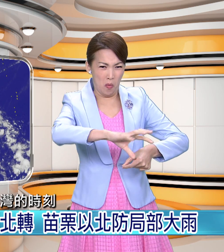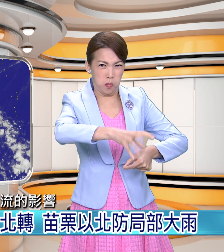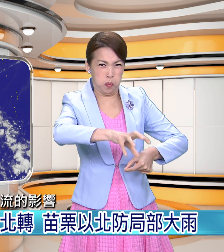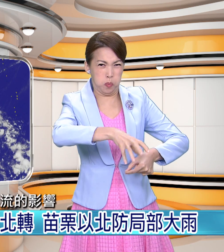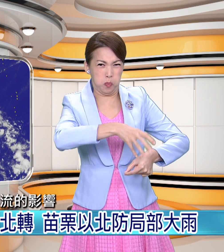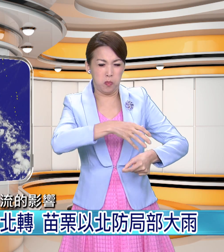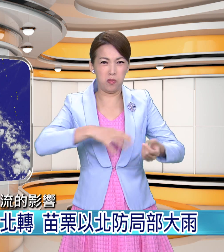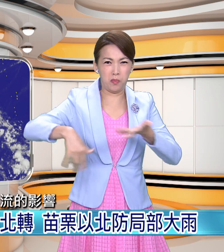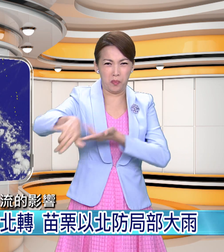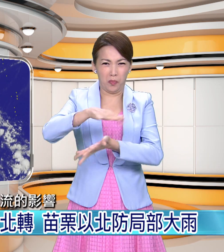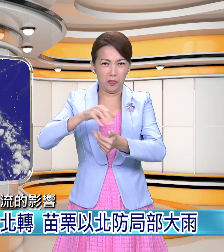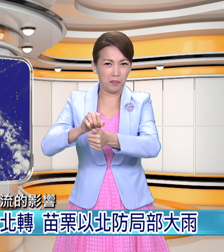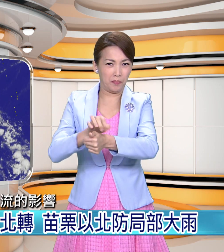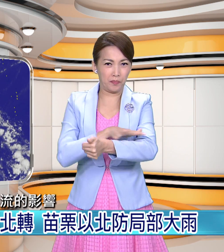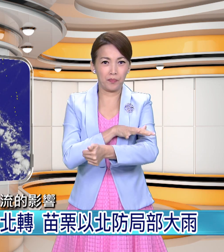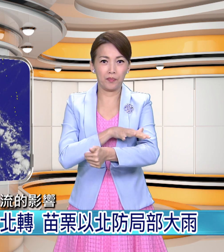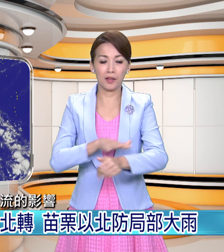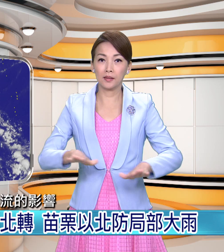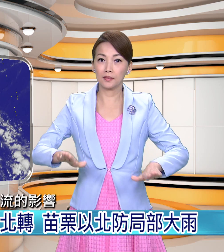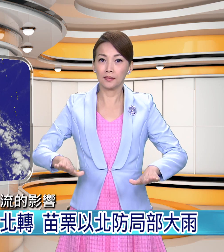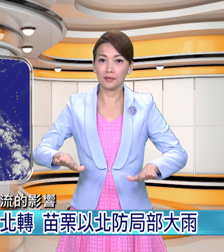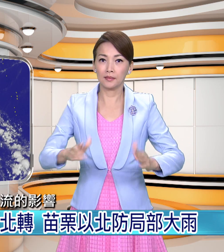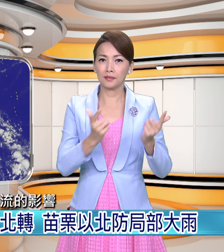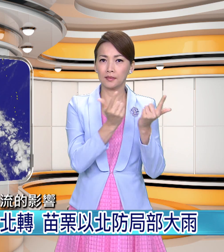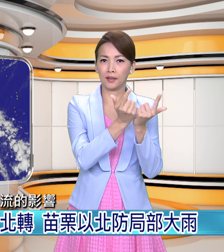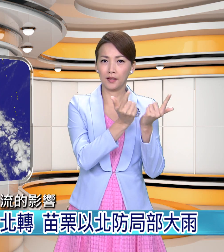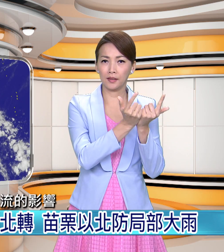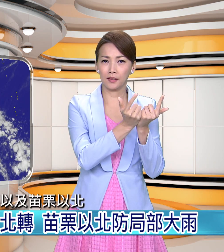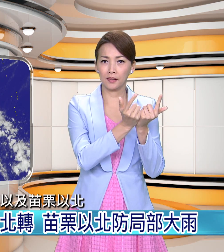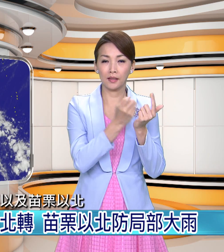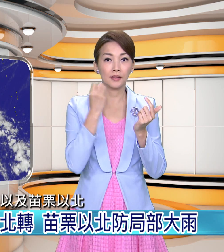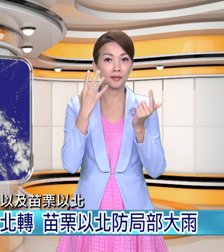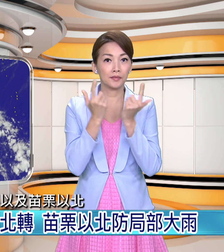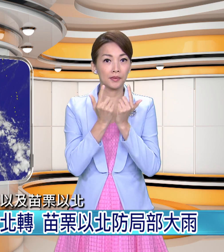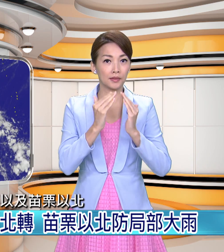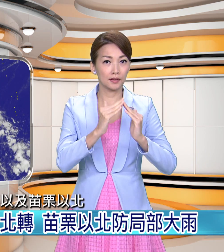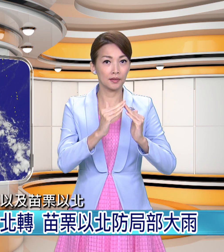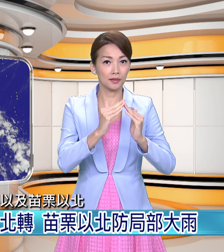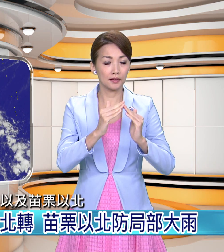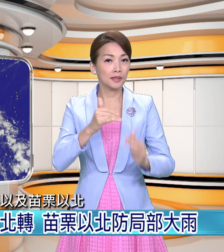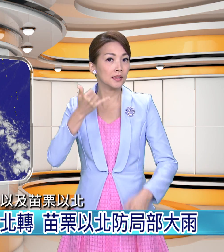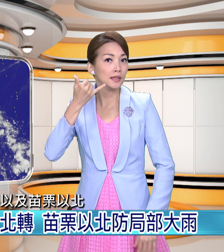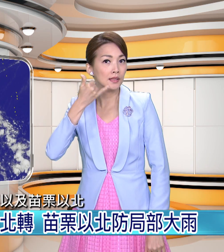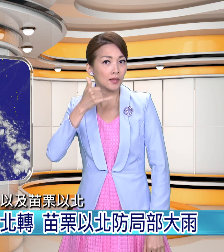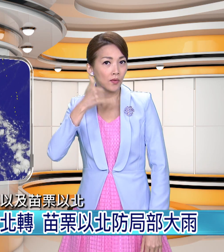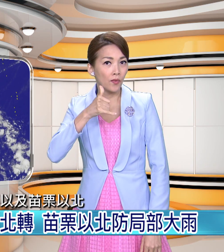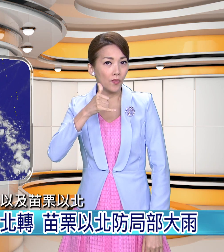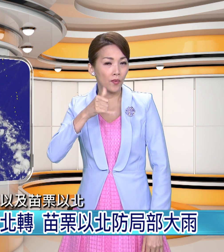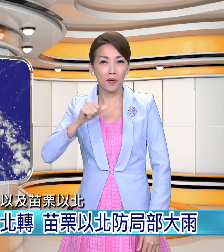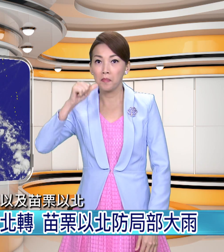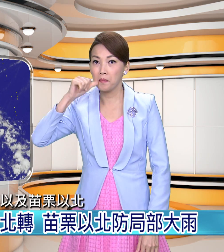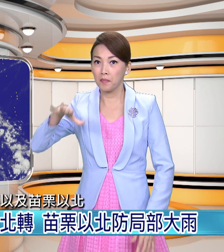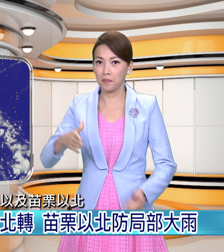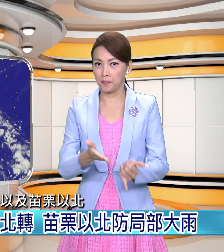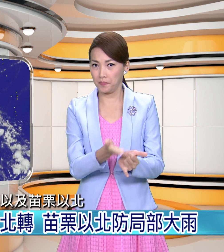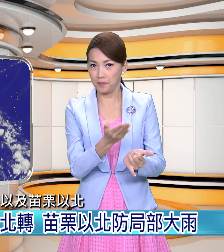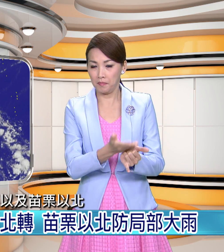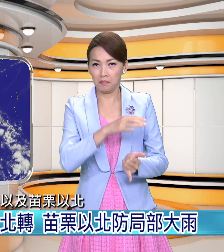而受到了颱風外圍環流的影響今天北北基地區以及苗栗以北